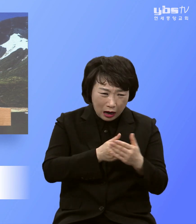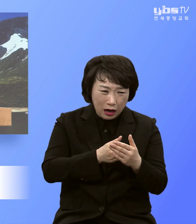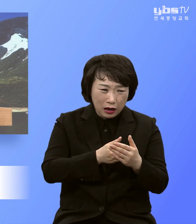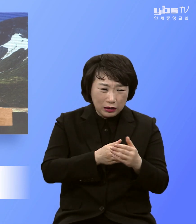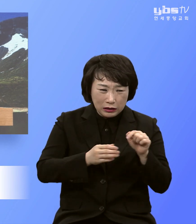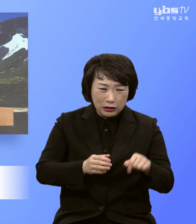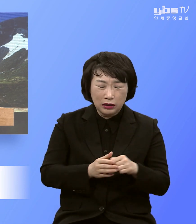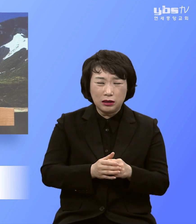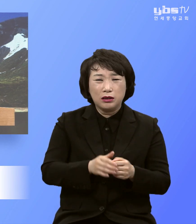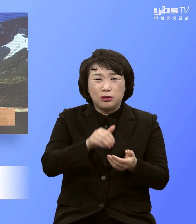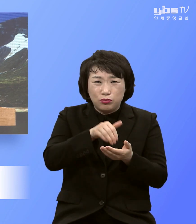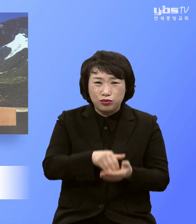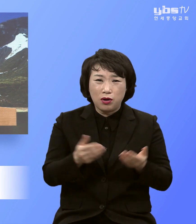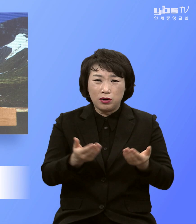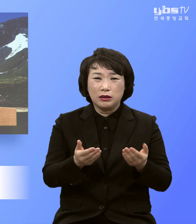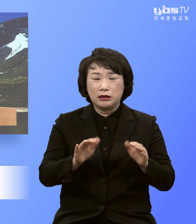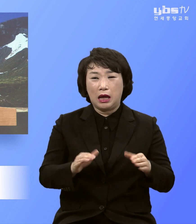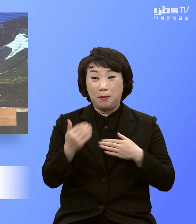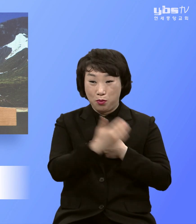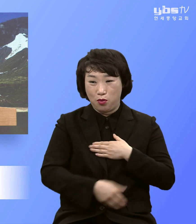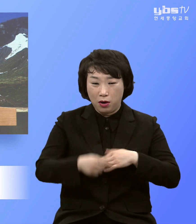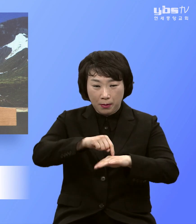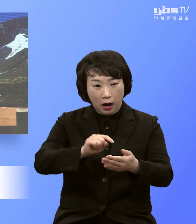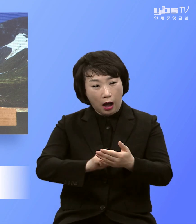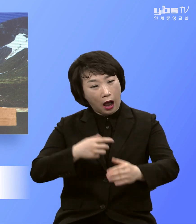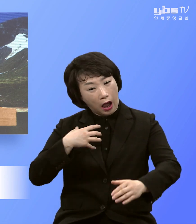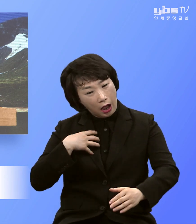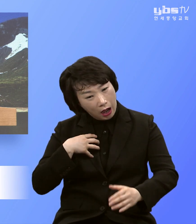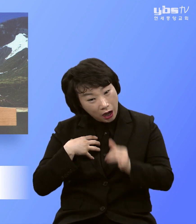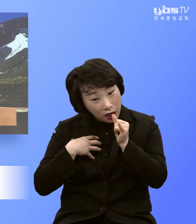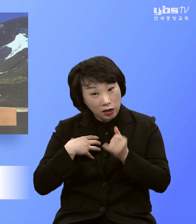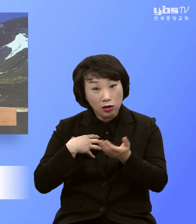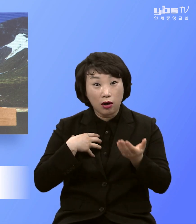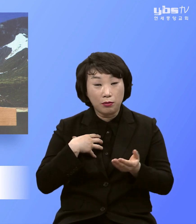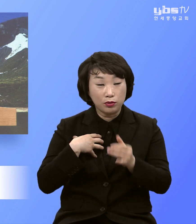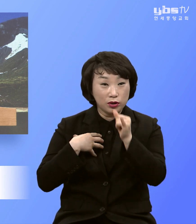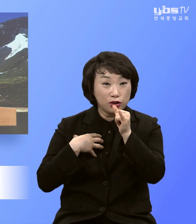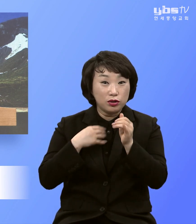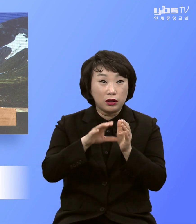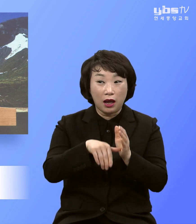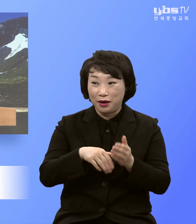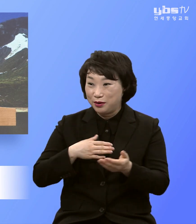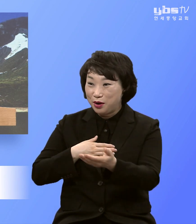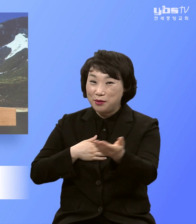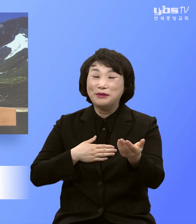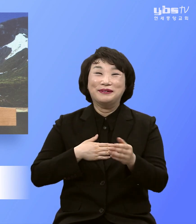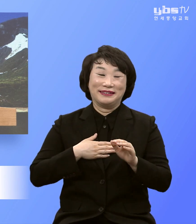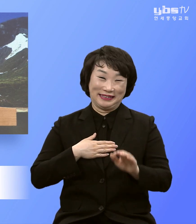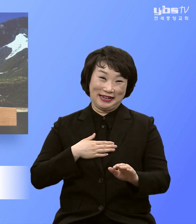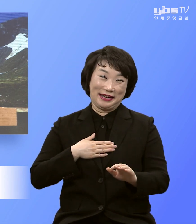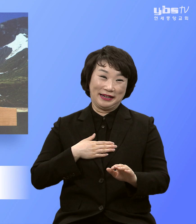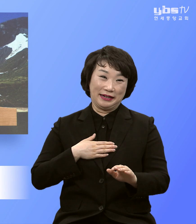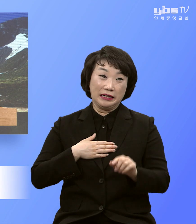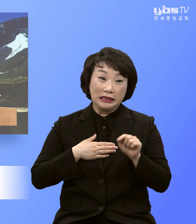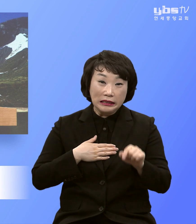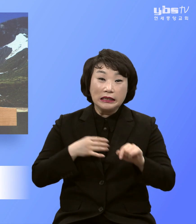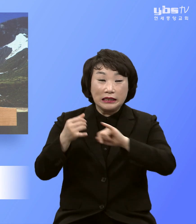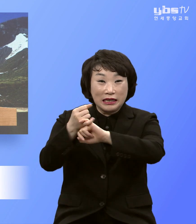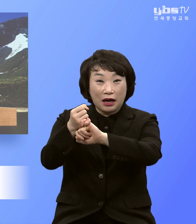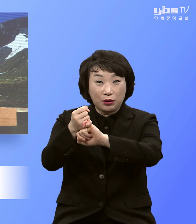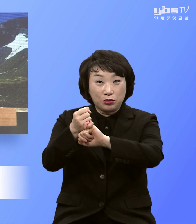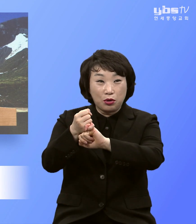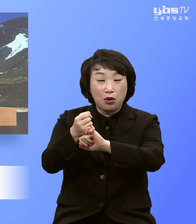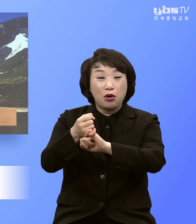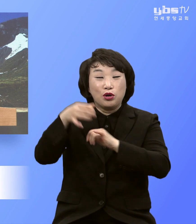중대사를 내 몸과 마음에 큰 짐을 짊어지고 있을지라도 그